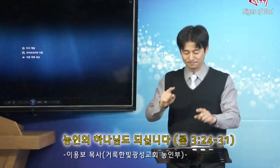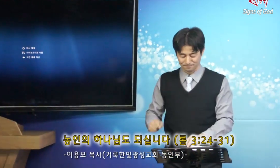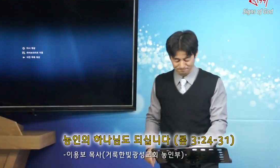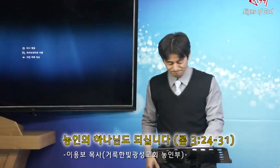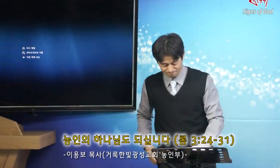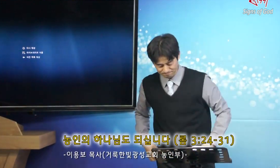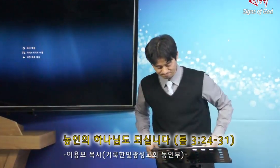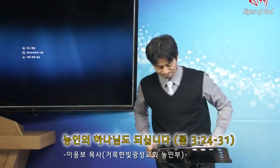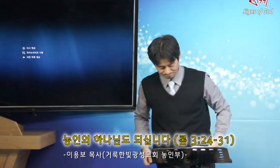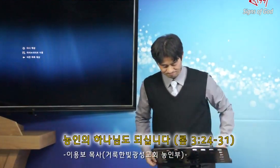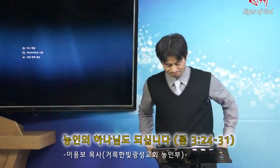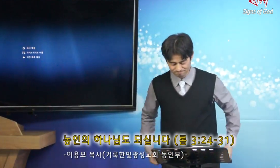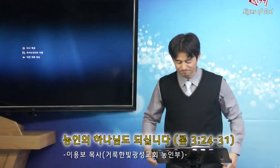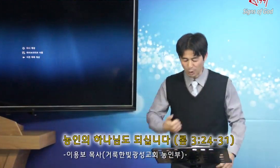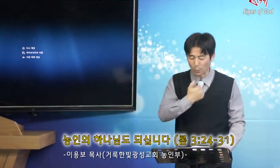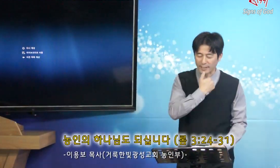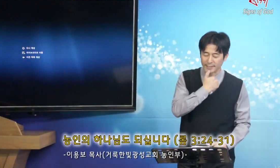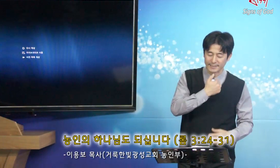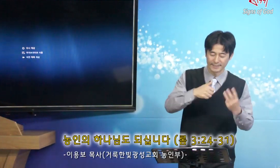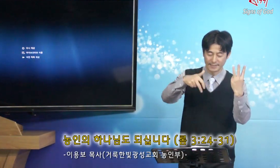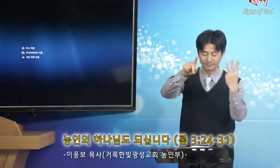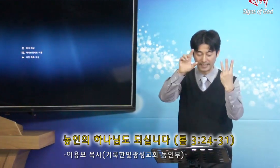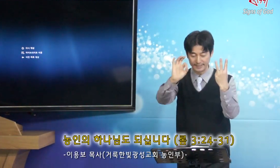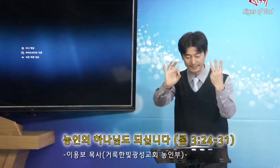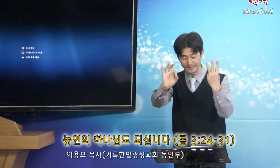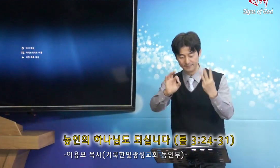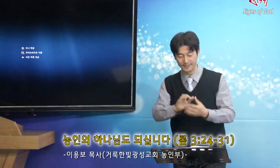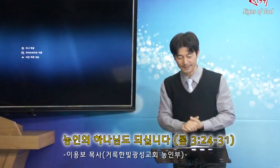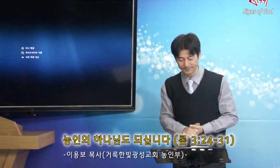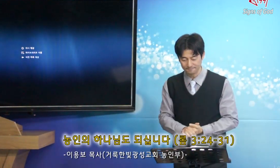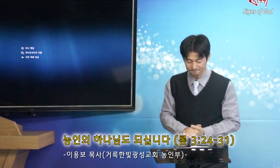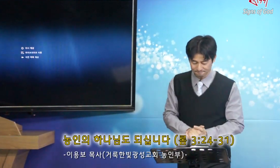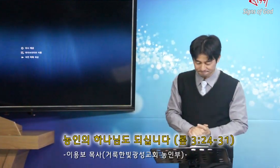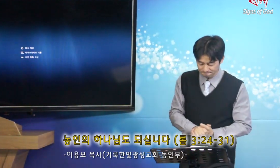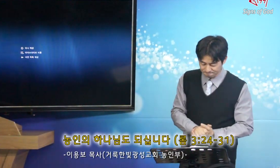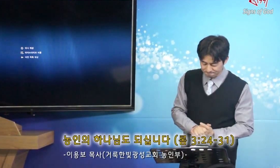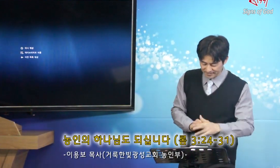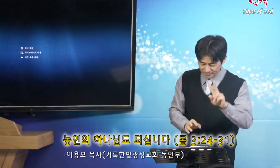오늘 주신 하나님의 말씀은 로마서 3장